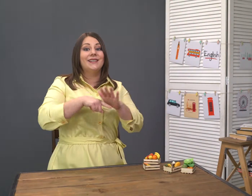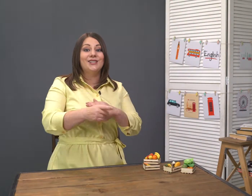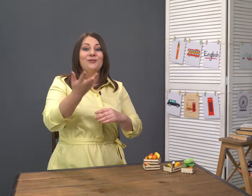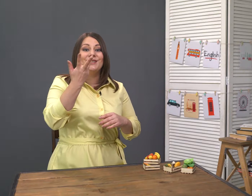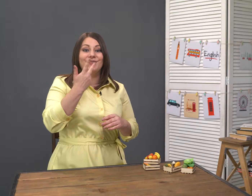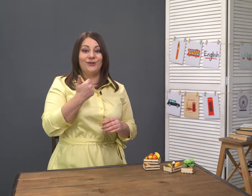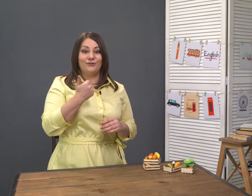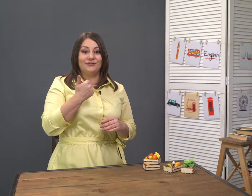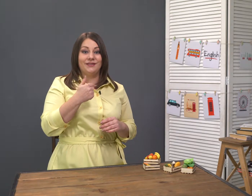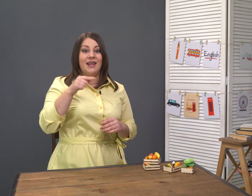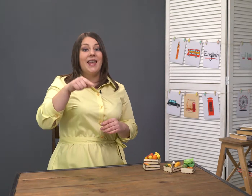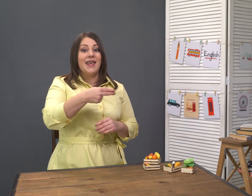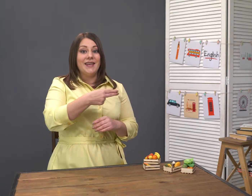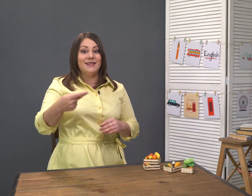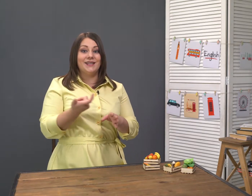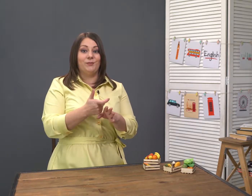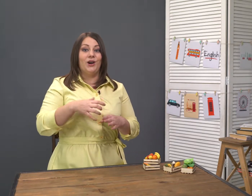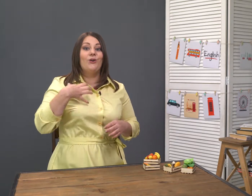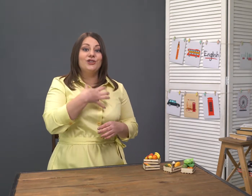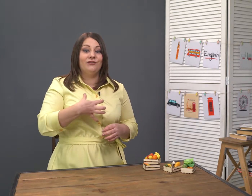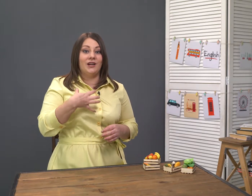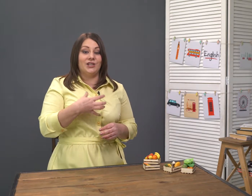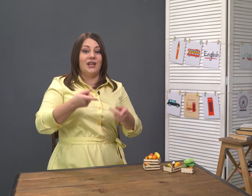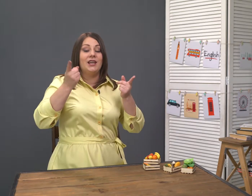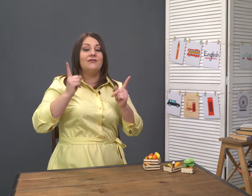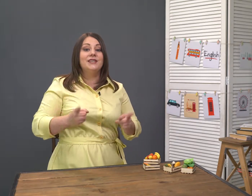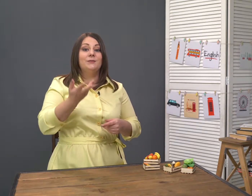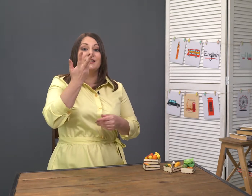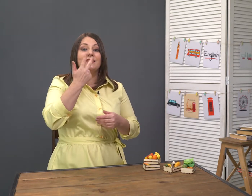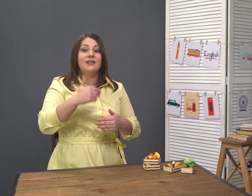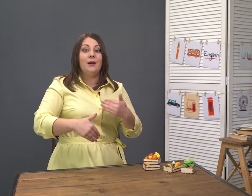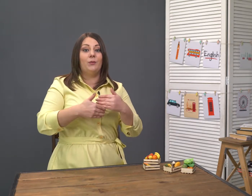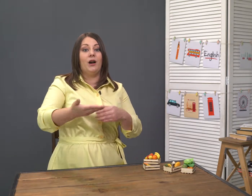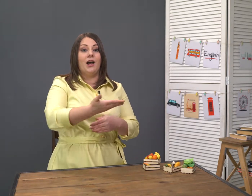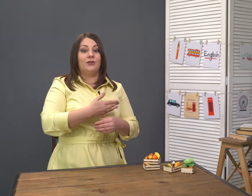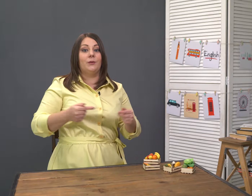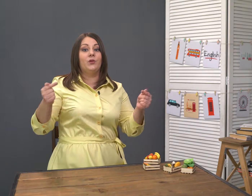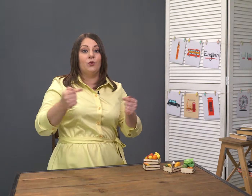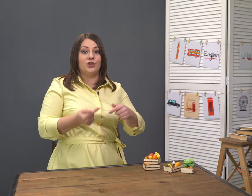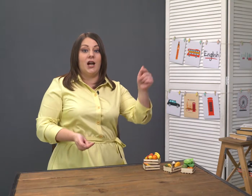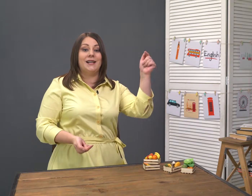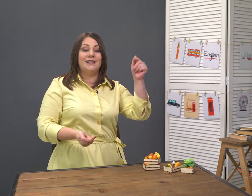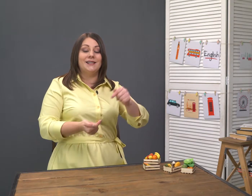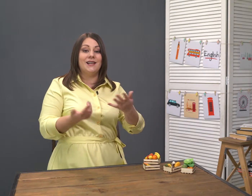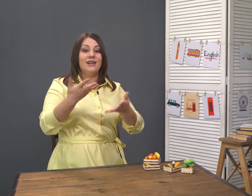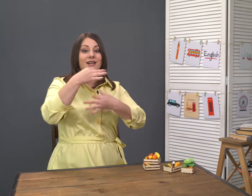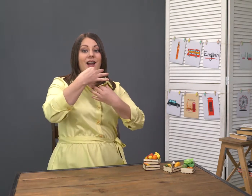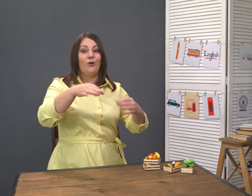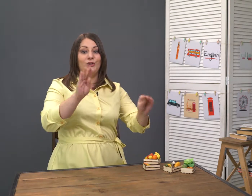начнем с цветов. Эта тема очень важная, ведь именно цвета помогают нам точно охарактеризовать какой